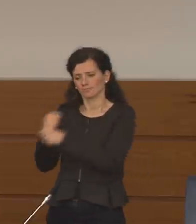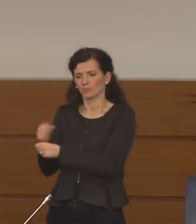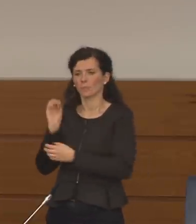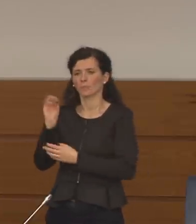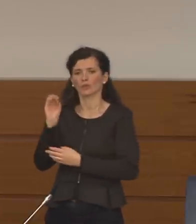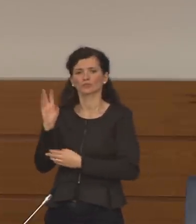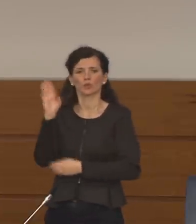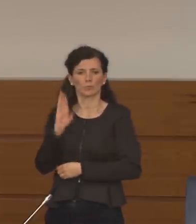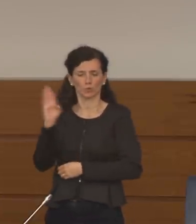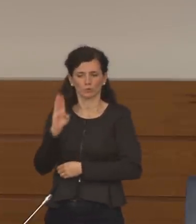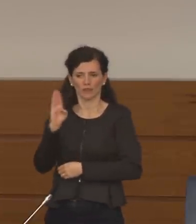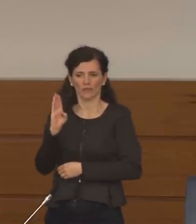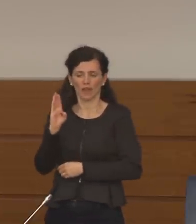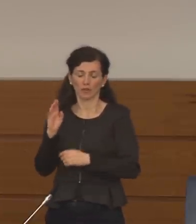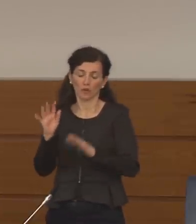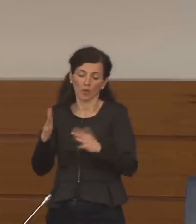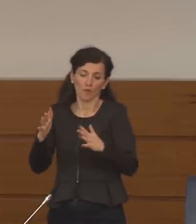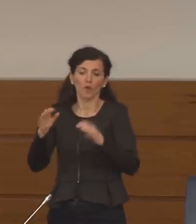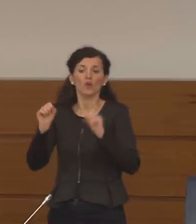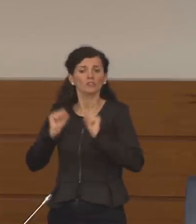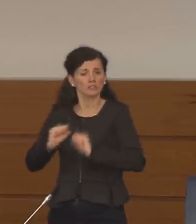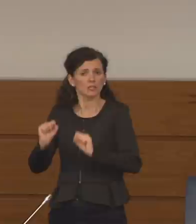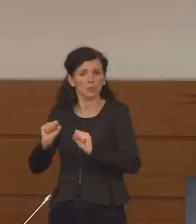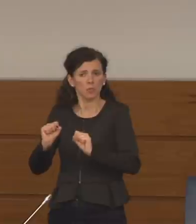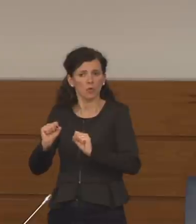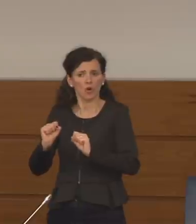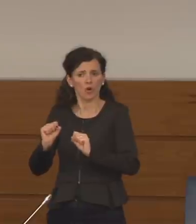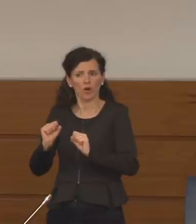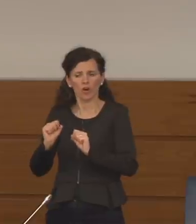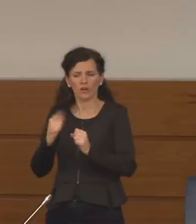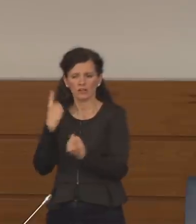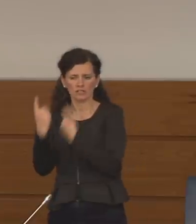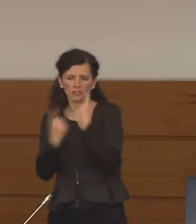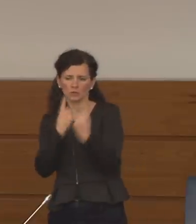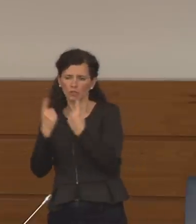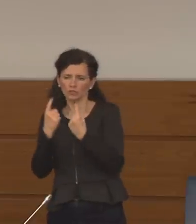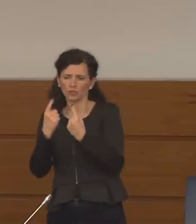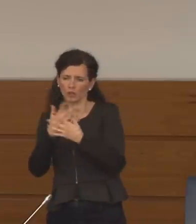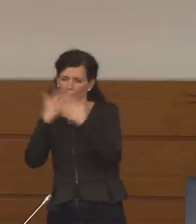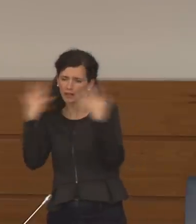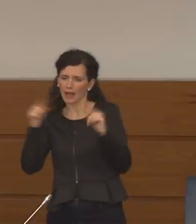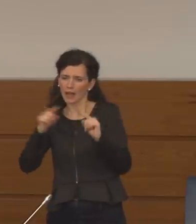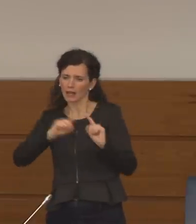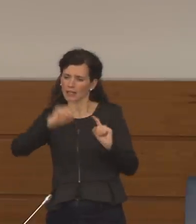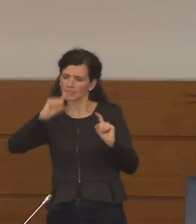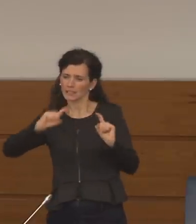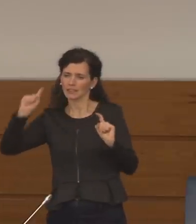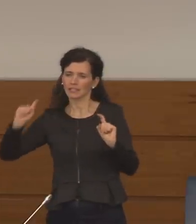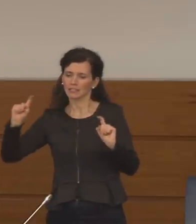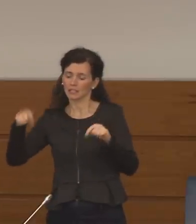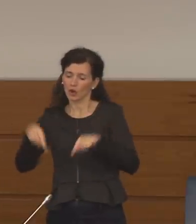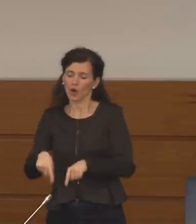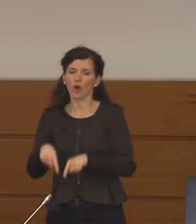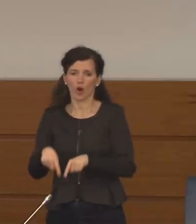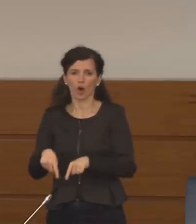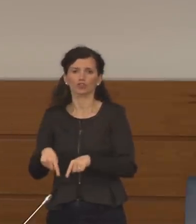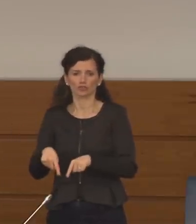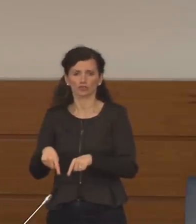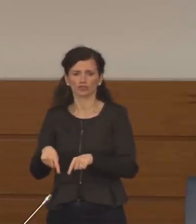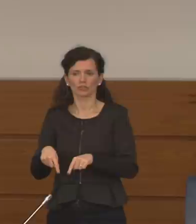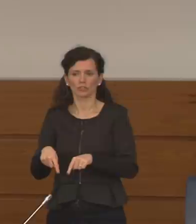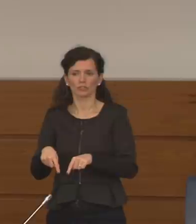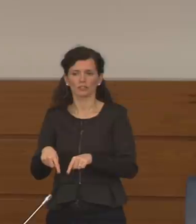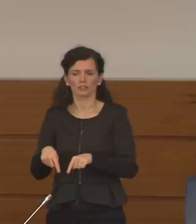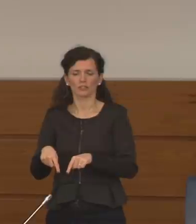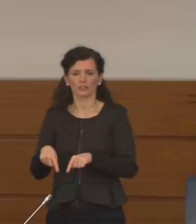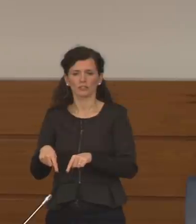al professor brusaferro che forse ci può dare anche il quadro di quanti statisticamente anche oggi sono quelli che